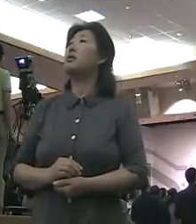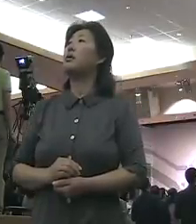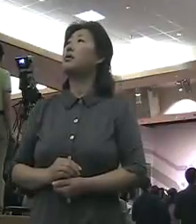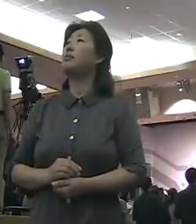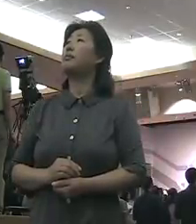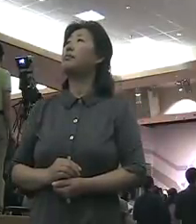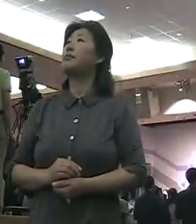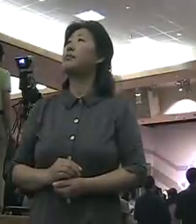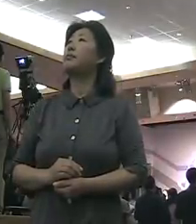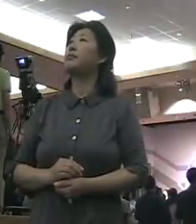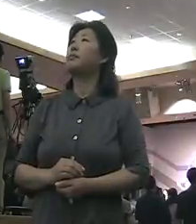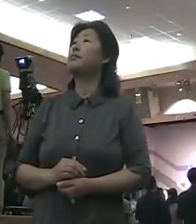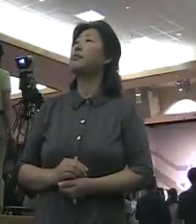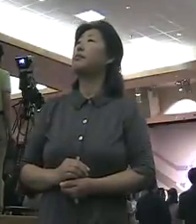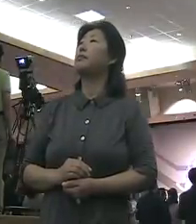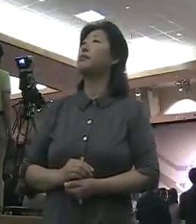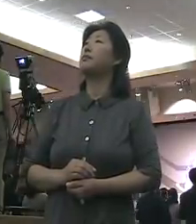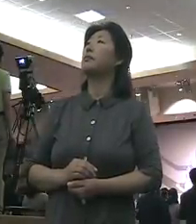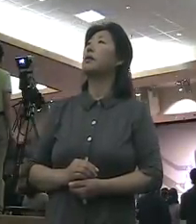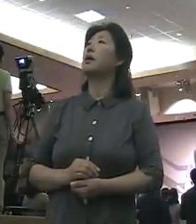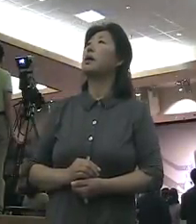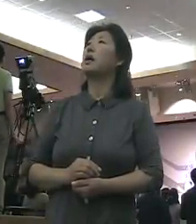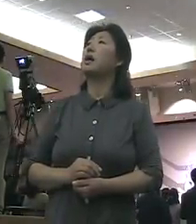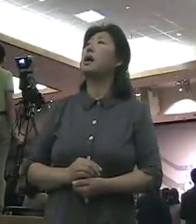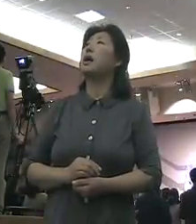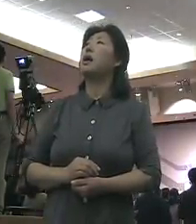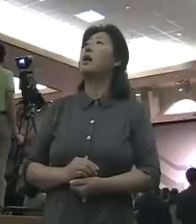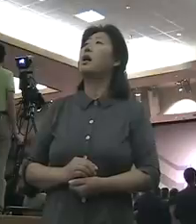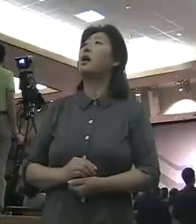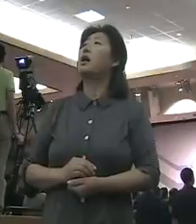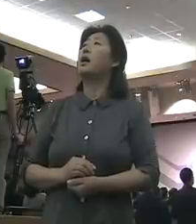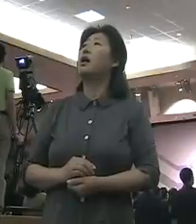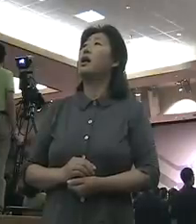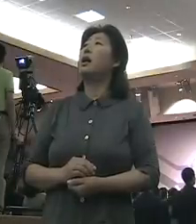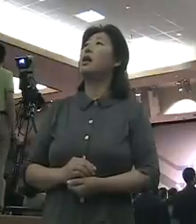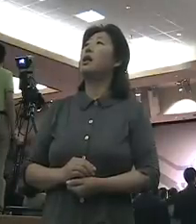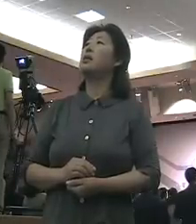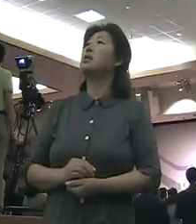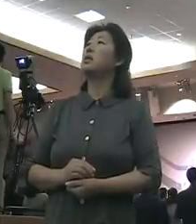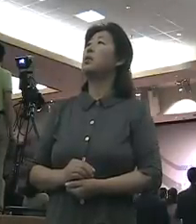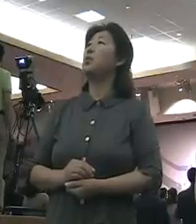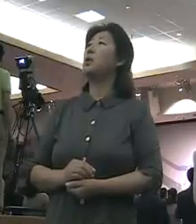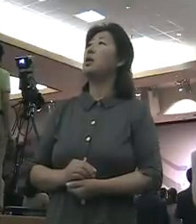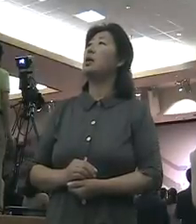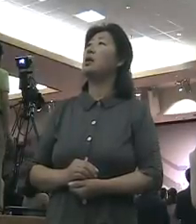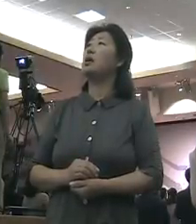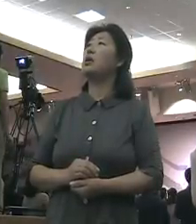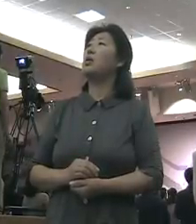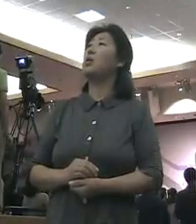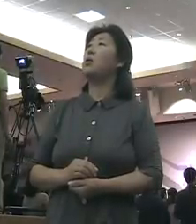God reign. And as we worship, and as we